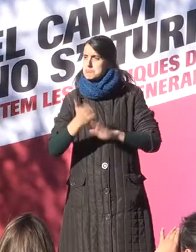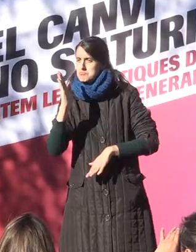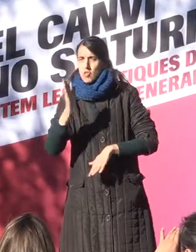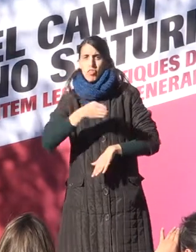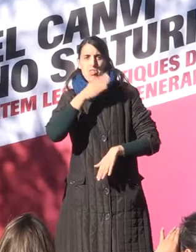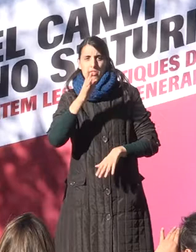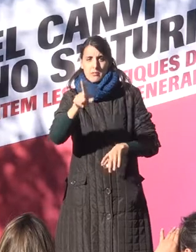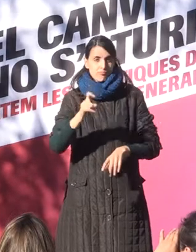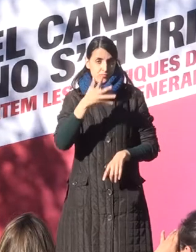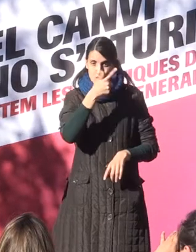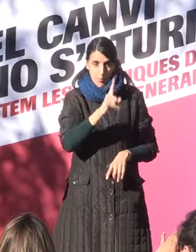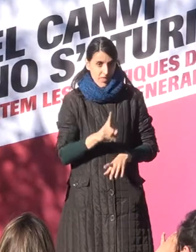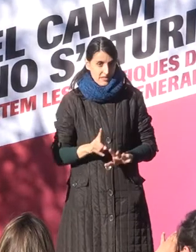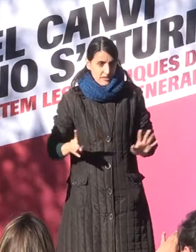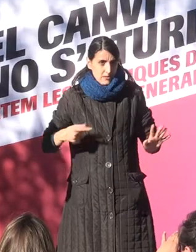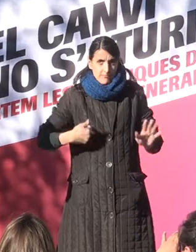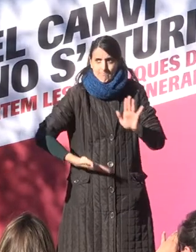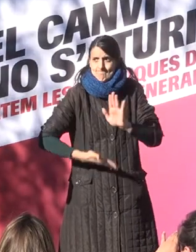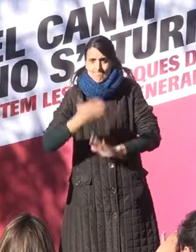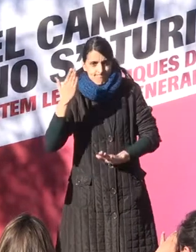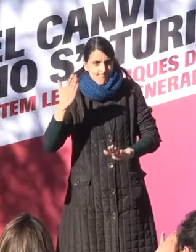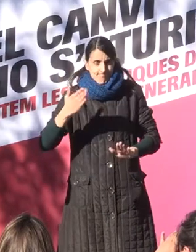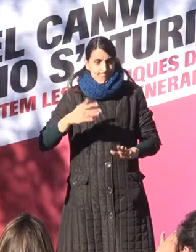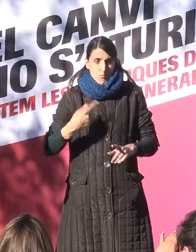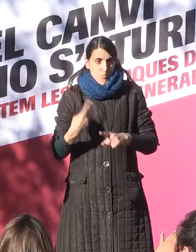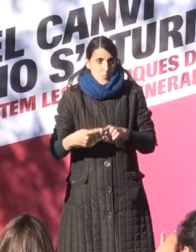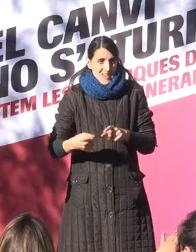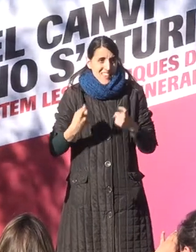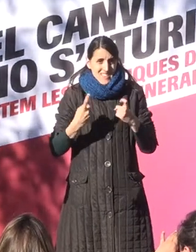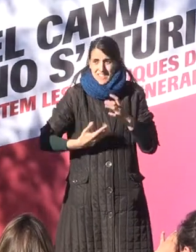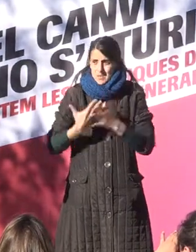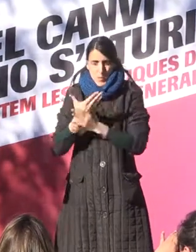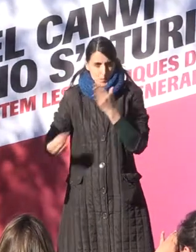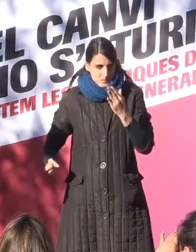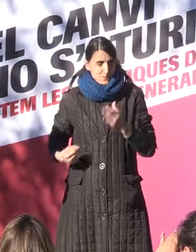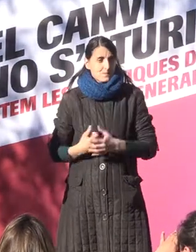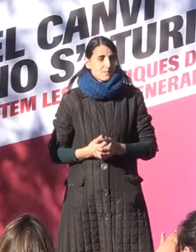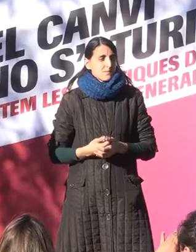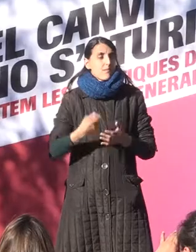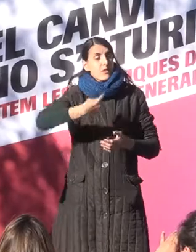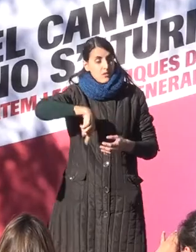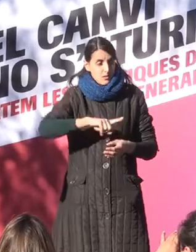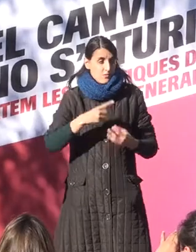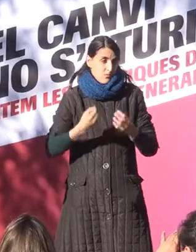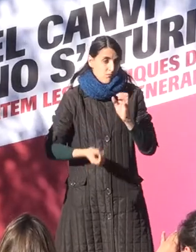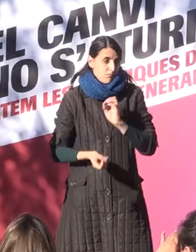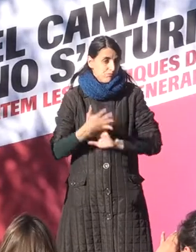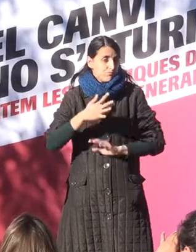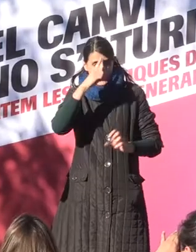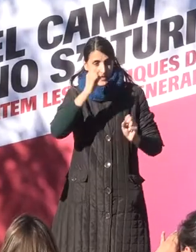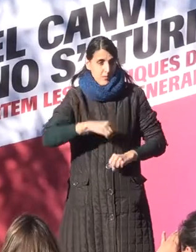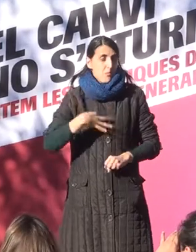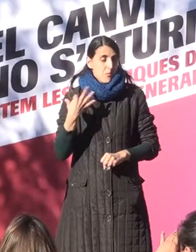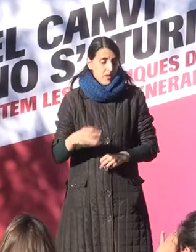vivir pero ahora que estamos aquí queremos construir las juntas y juntos entre todas y entre todos muchas gracias a todas ya todos